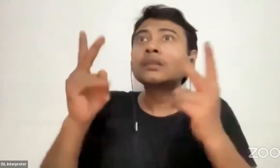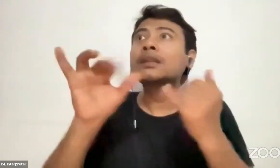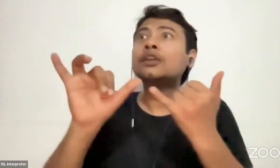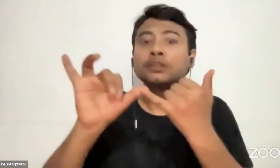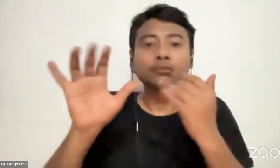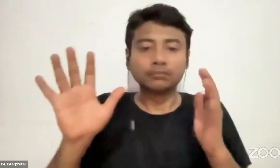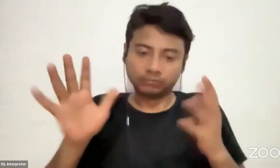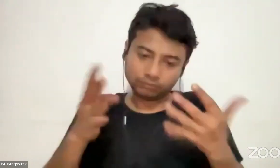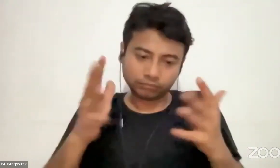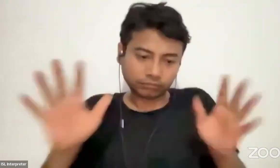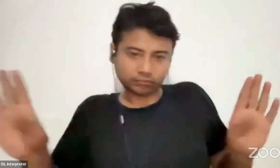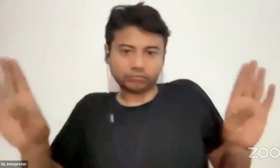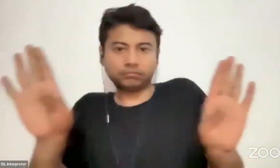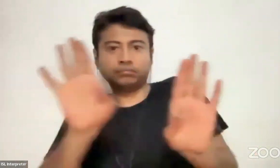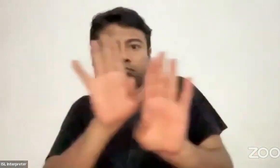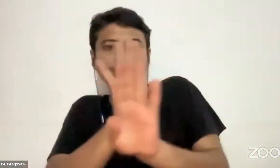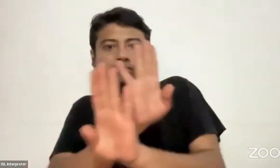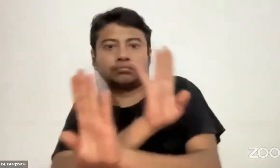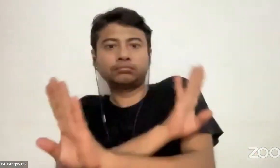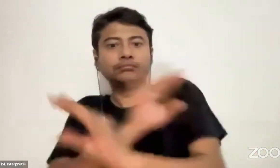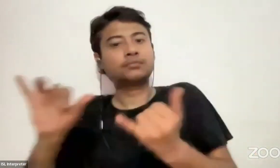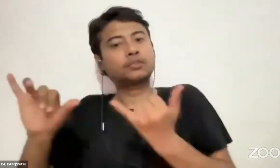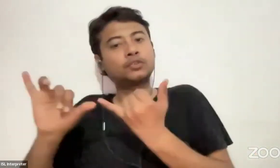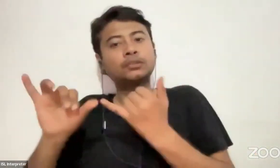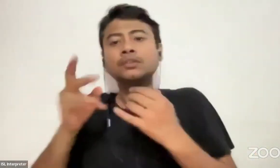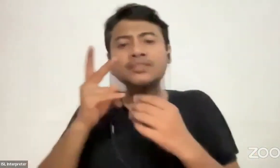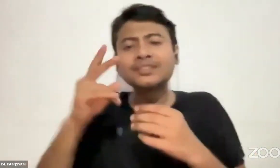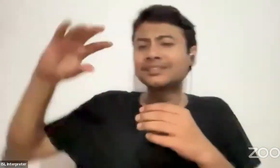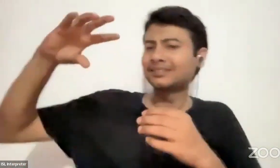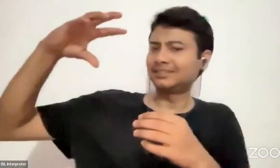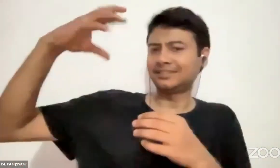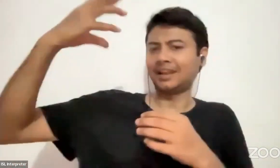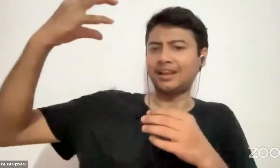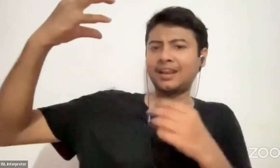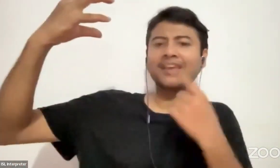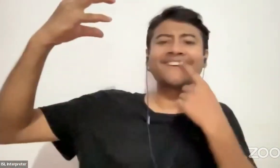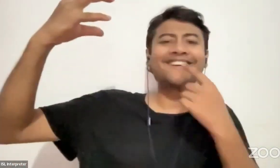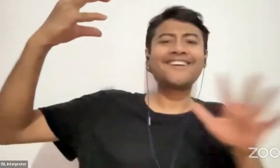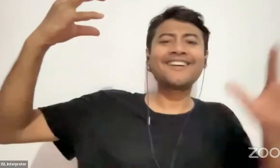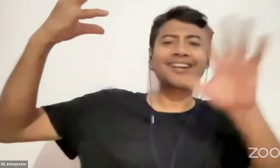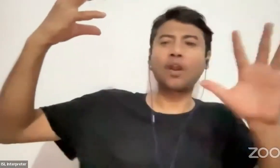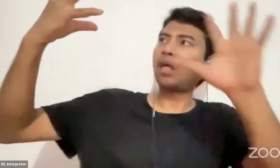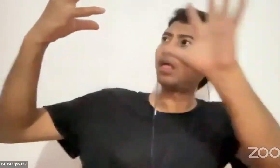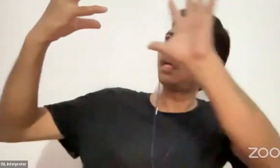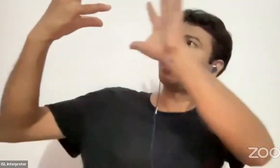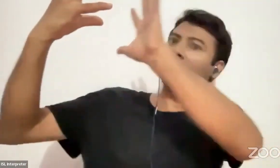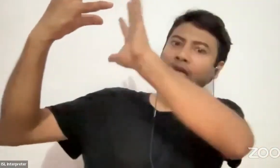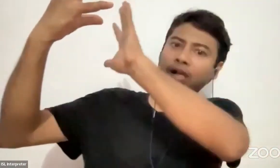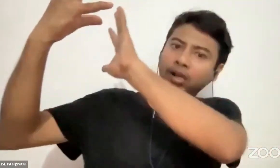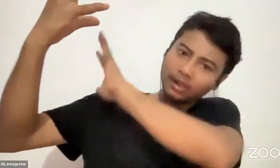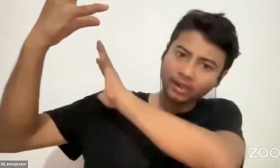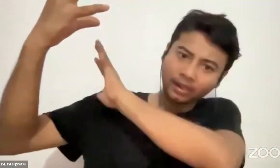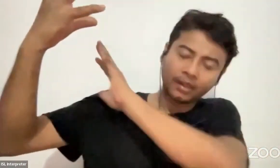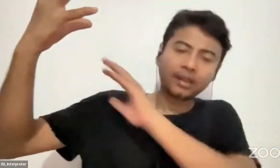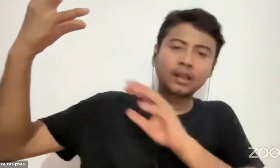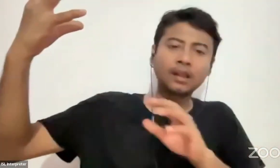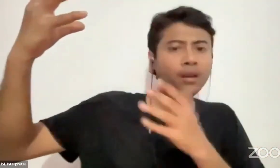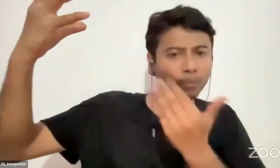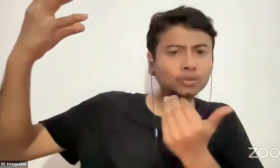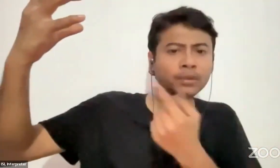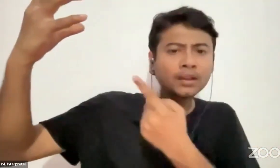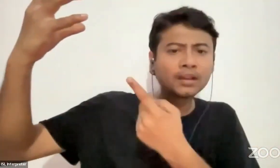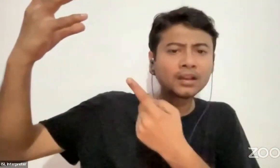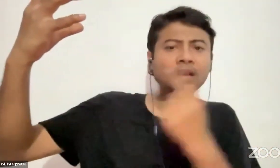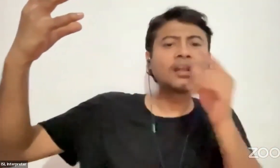सूर्य जब बादलों के द्वारा ढक लिया जाता है तो दिखाई नहीं देता। और कोई सोच सकता है, बालक कोई सोचेगा